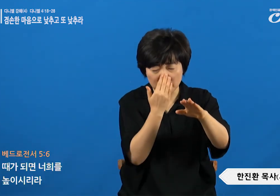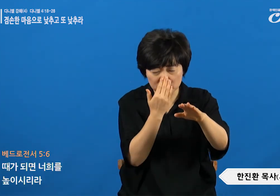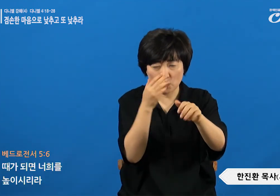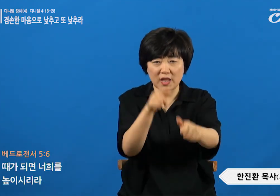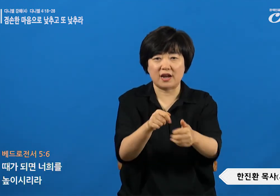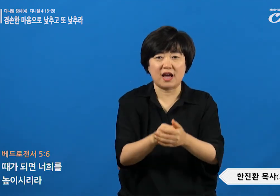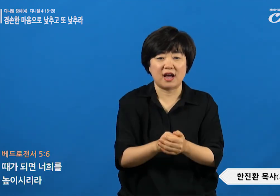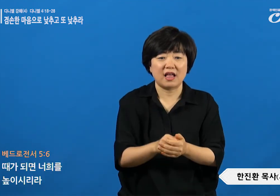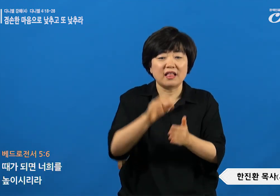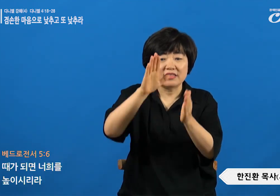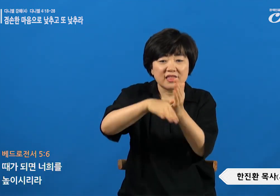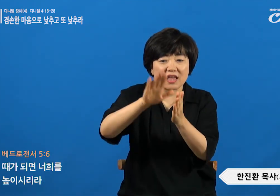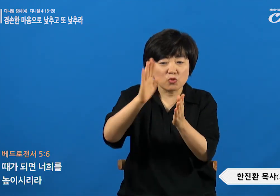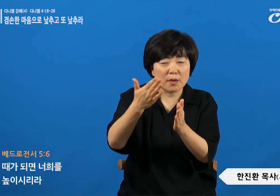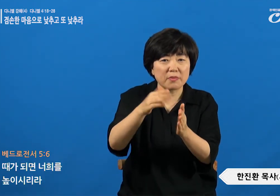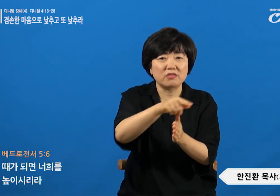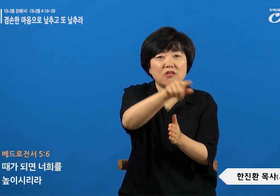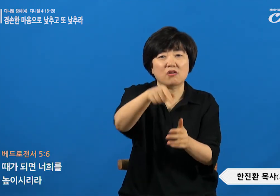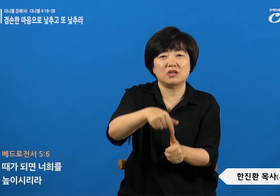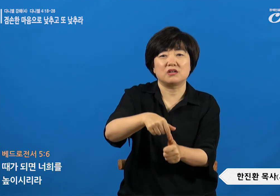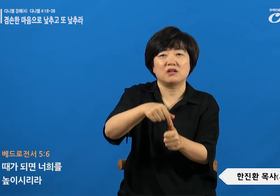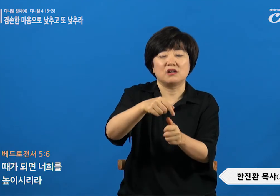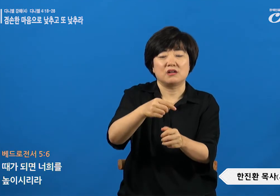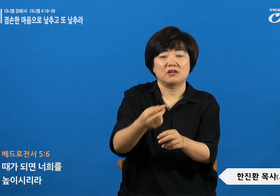때가 되면 너희를 높이시리라.